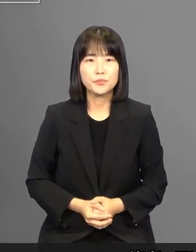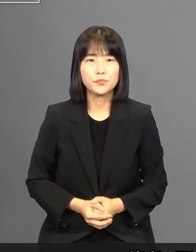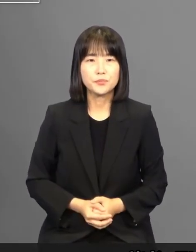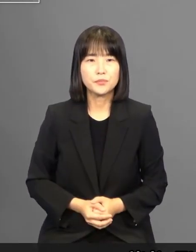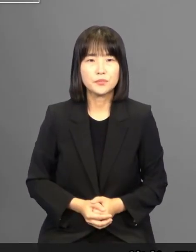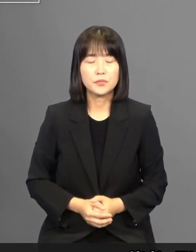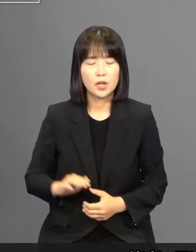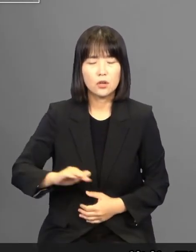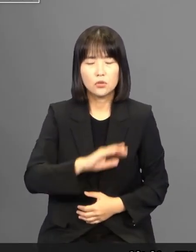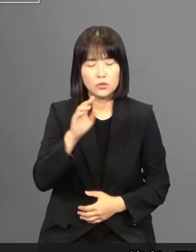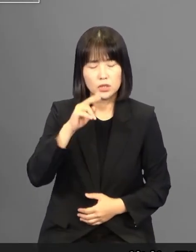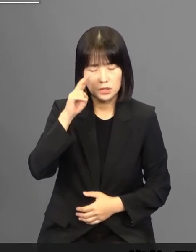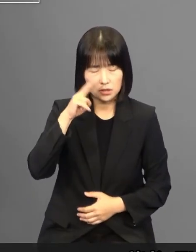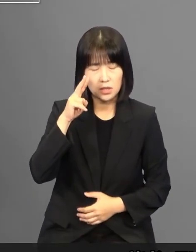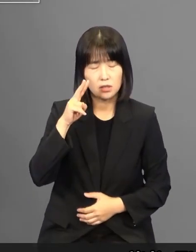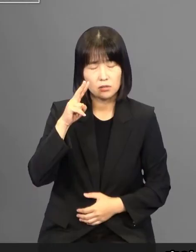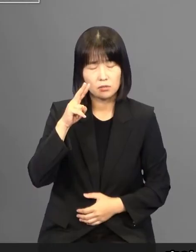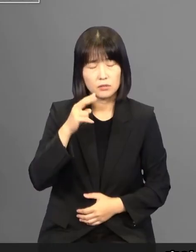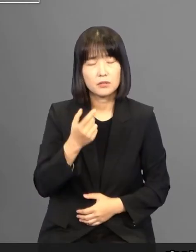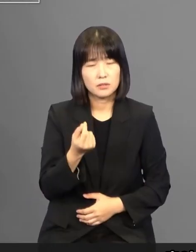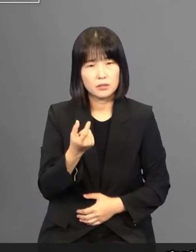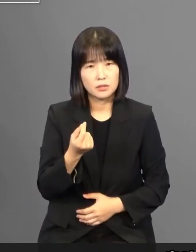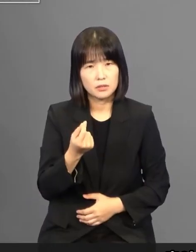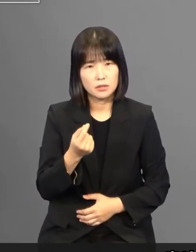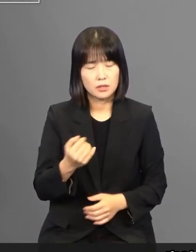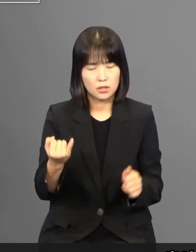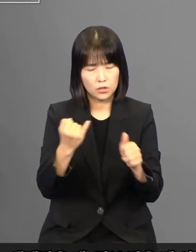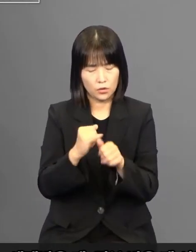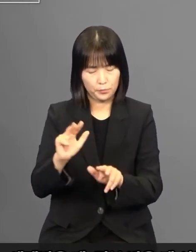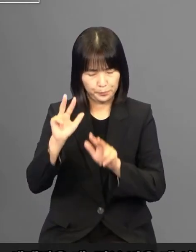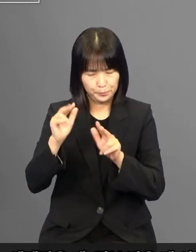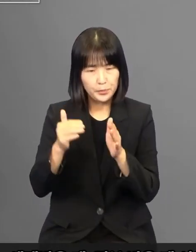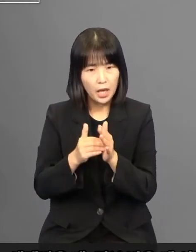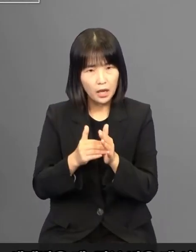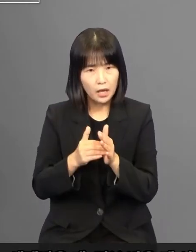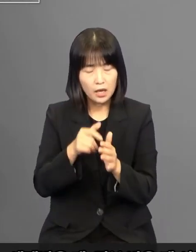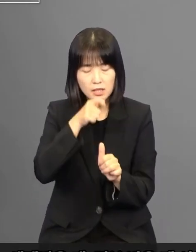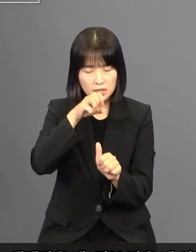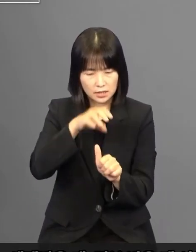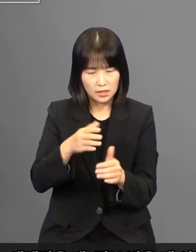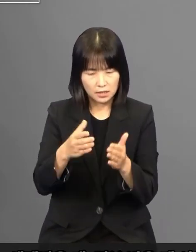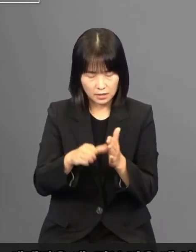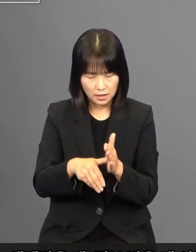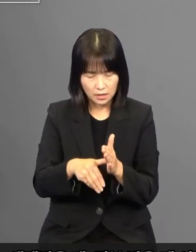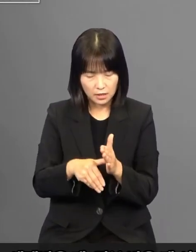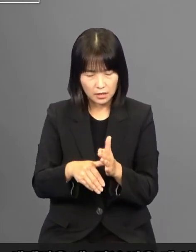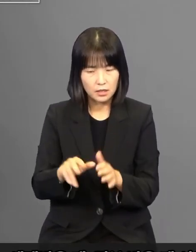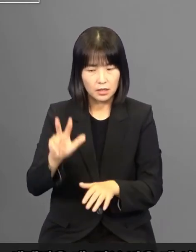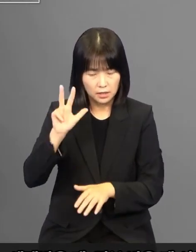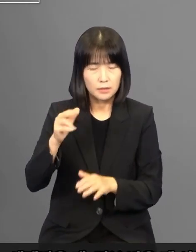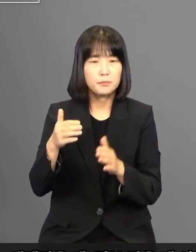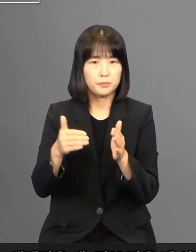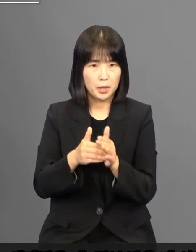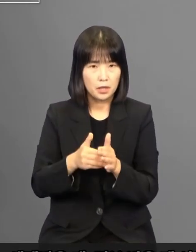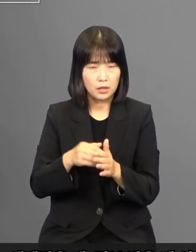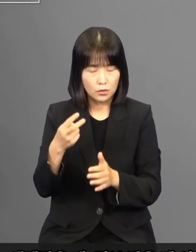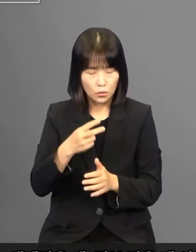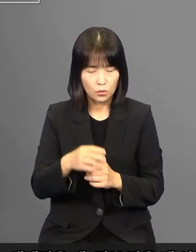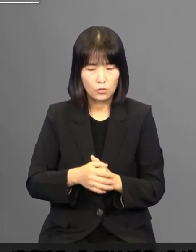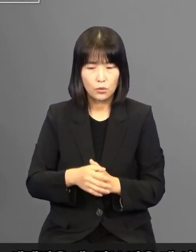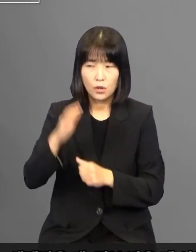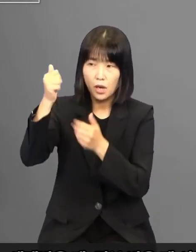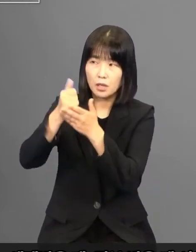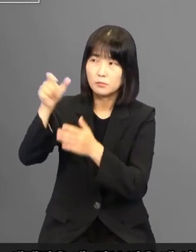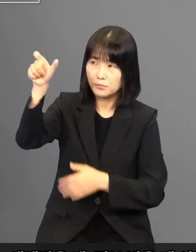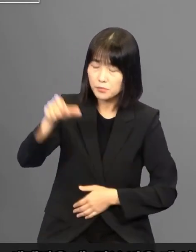우리가 4월입니다. 혼인 서약을 하였고 세례받을 때, 직분받을 때 서약을 하였고 또 소원 기도도